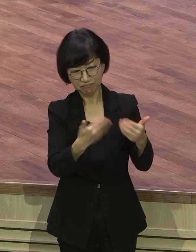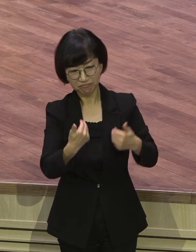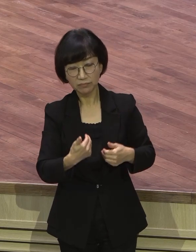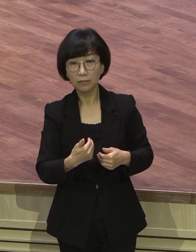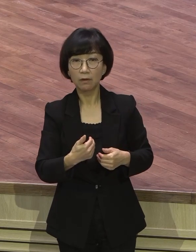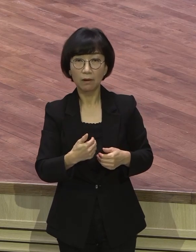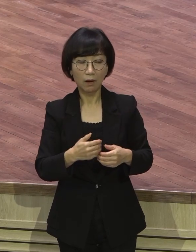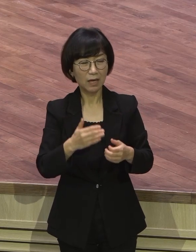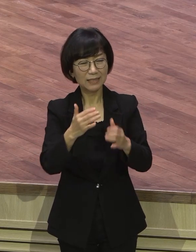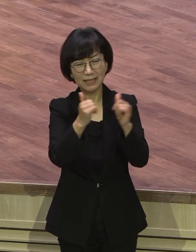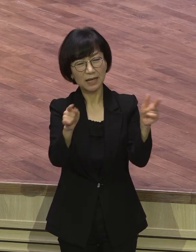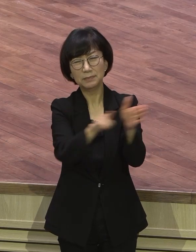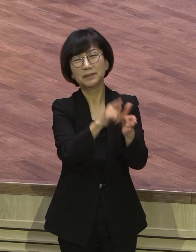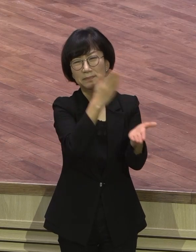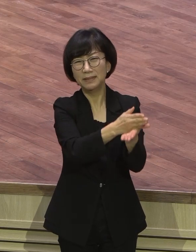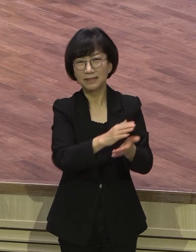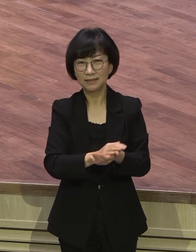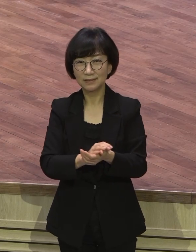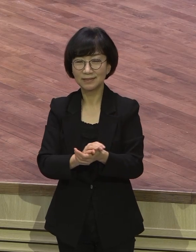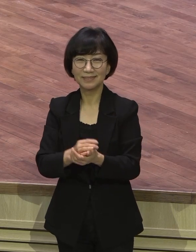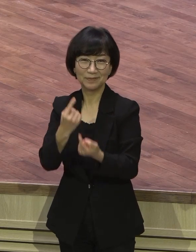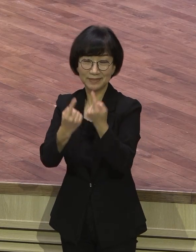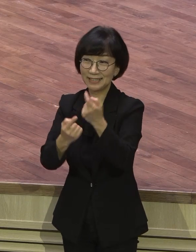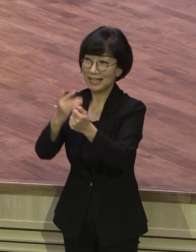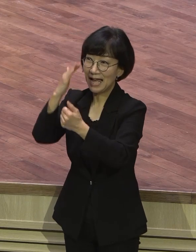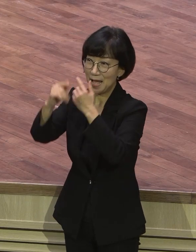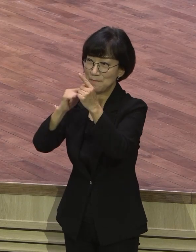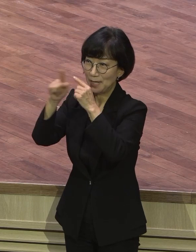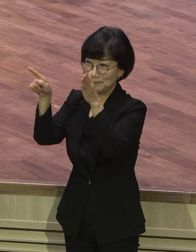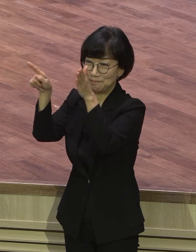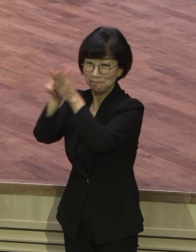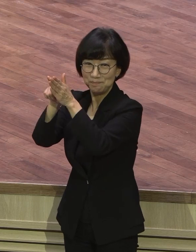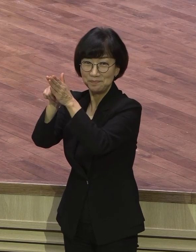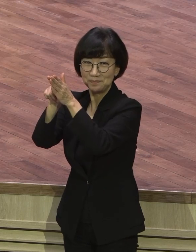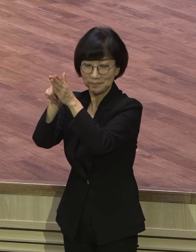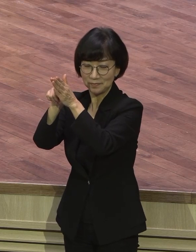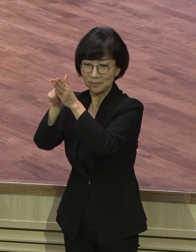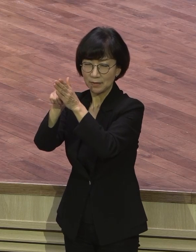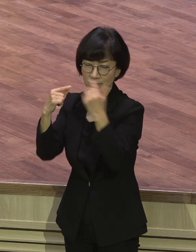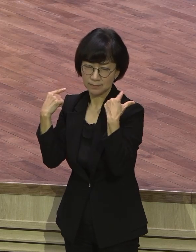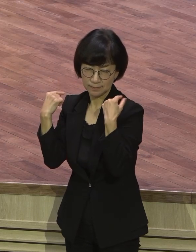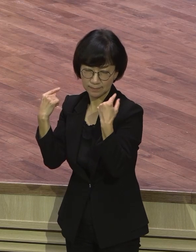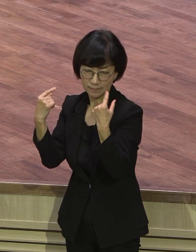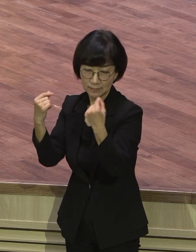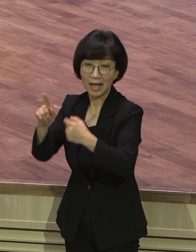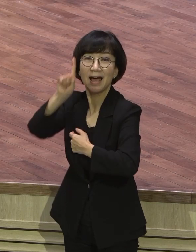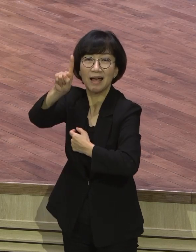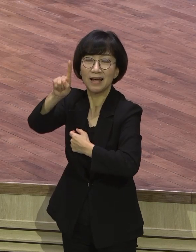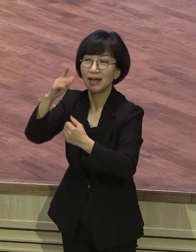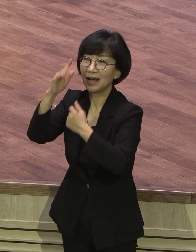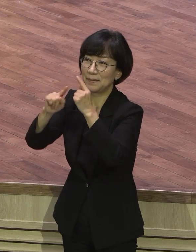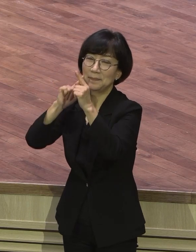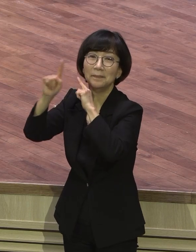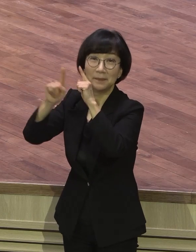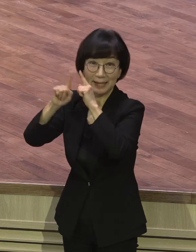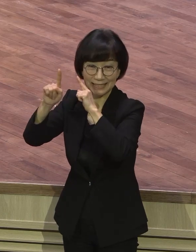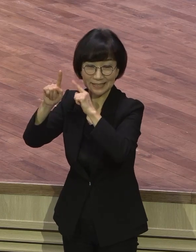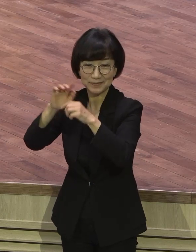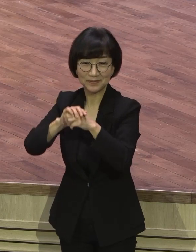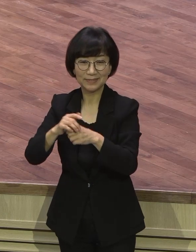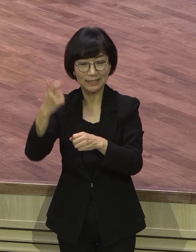하나님의 말씀만 믿으시 바랍니다 하나님의 말씀만 괜찮아요 오직 하나님의 말씀만 유일하고 변함없는